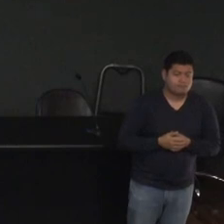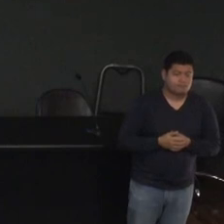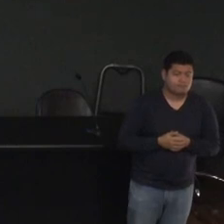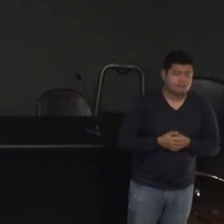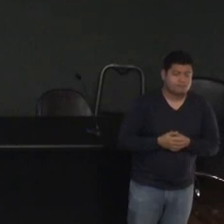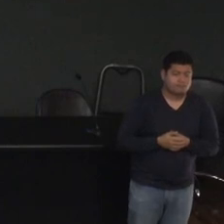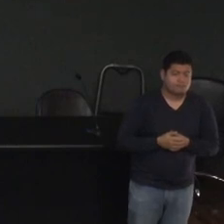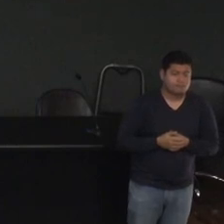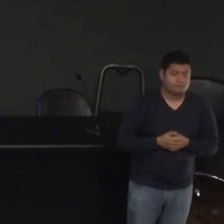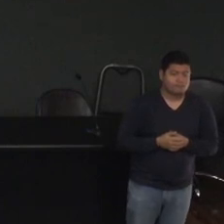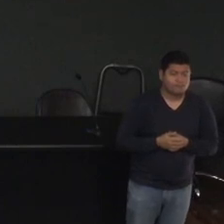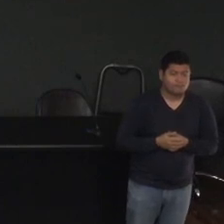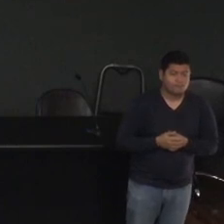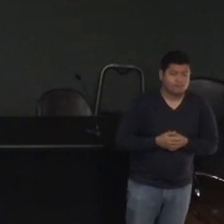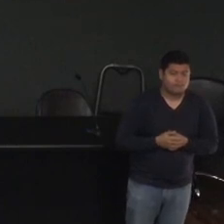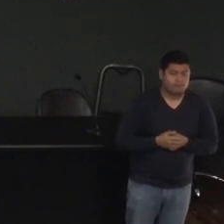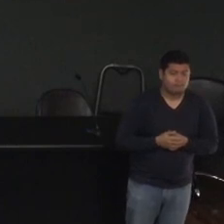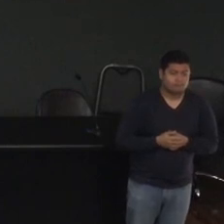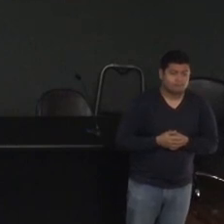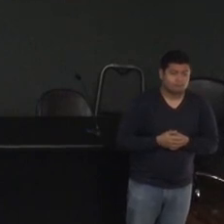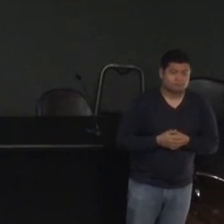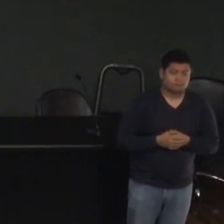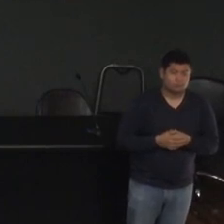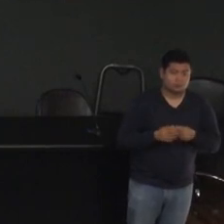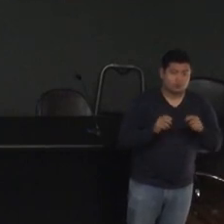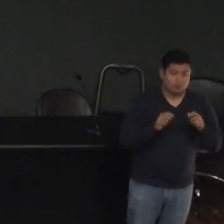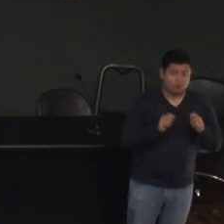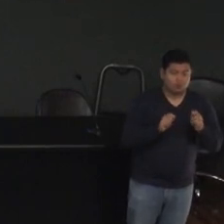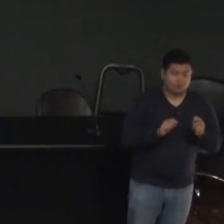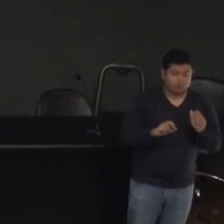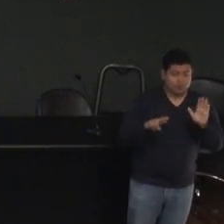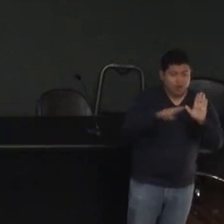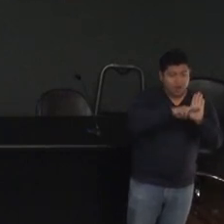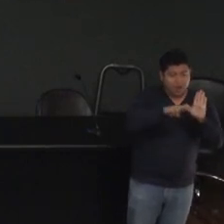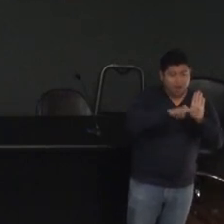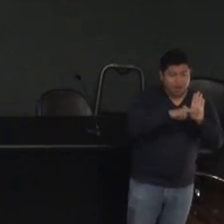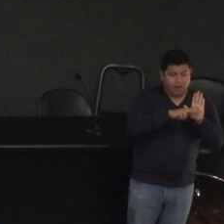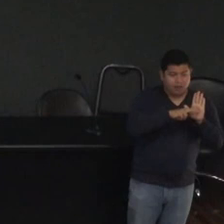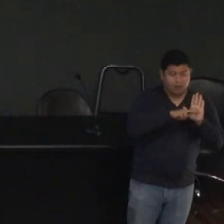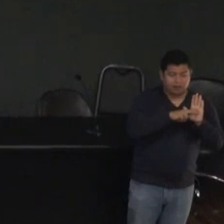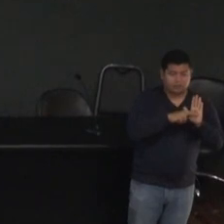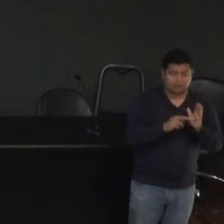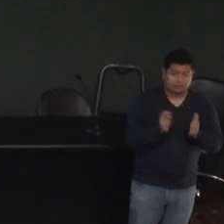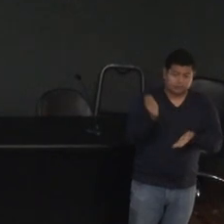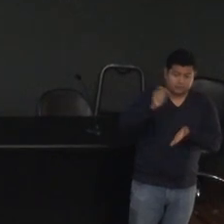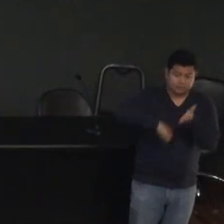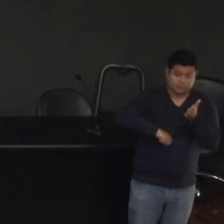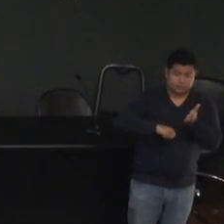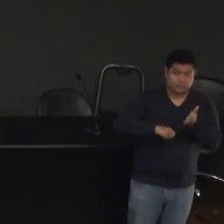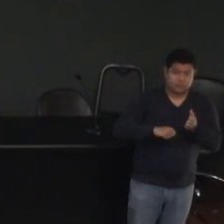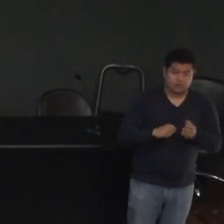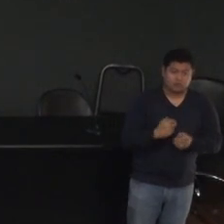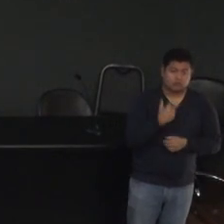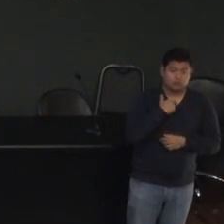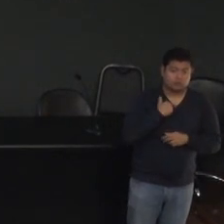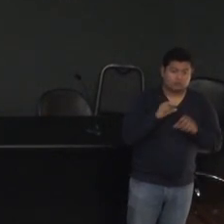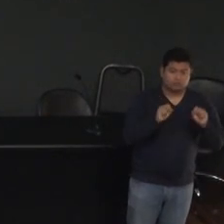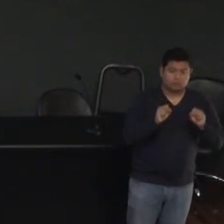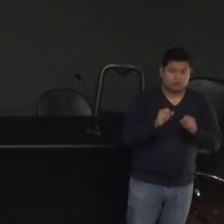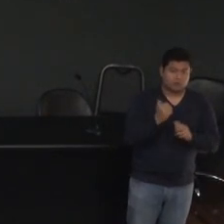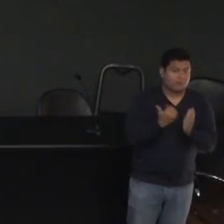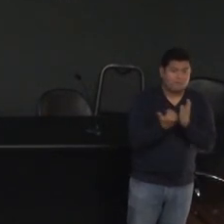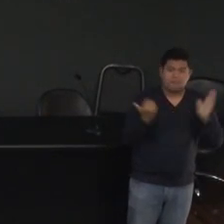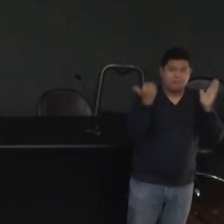tá bom daí você pode prever como Sansão contratual a não adequação Lembrando que a sanção nunca pode ser mais grave do que a lgb